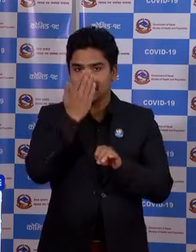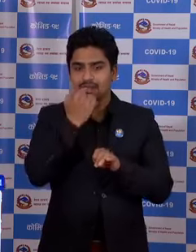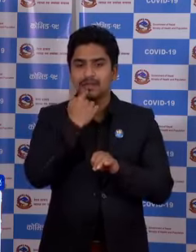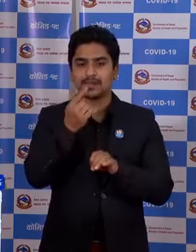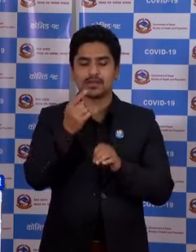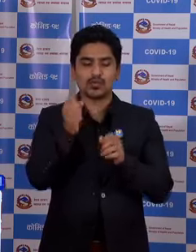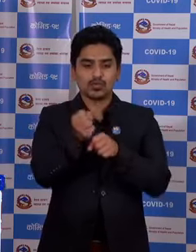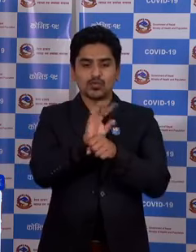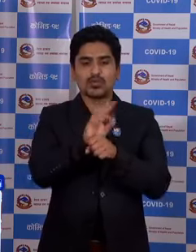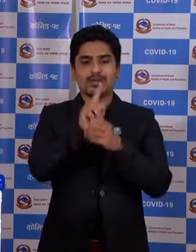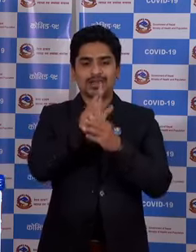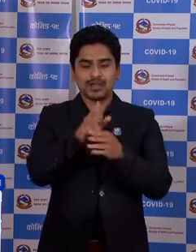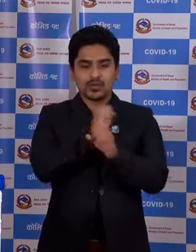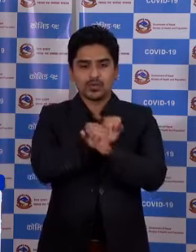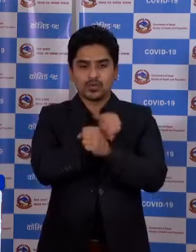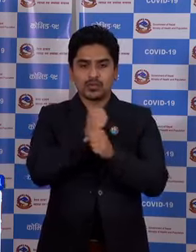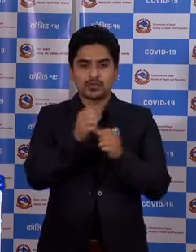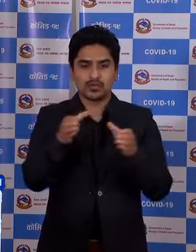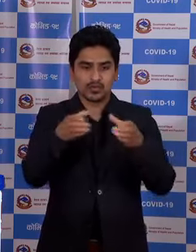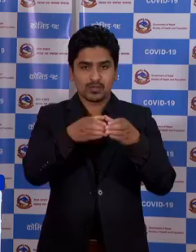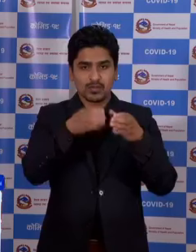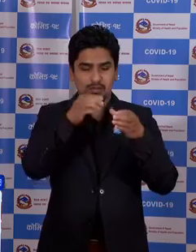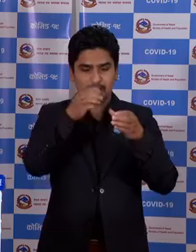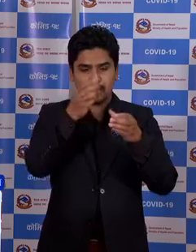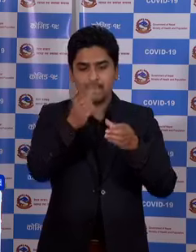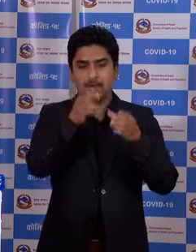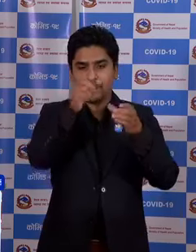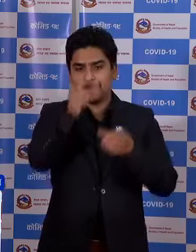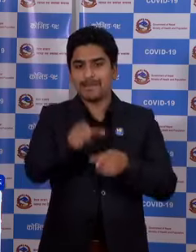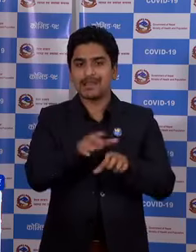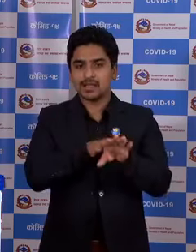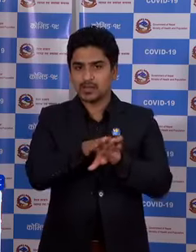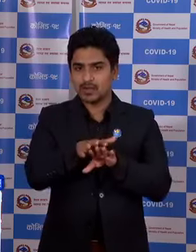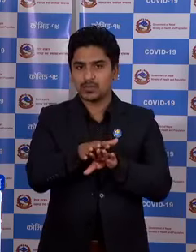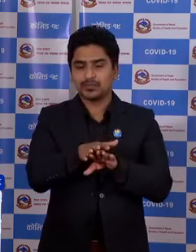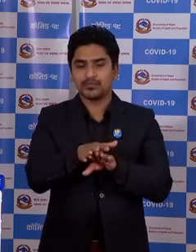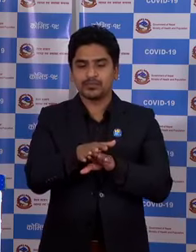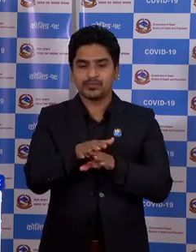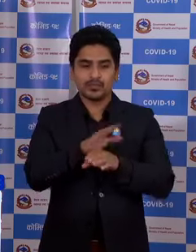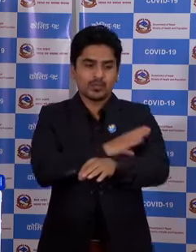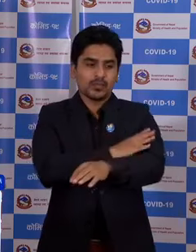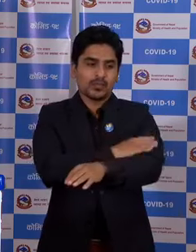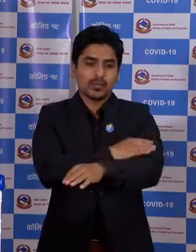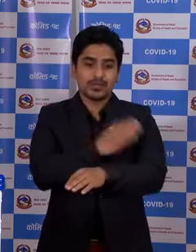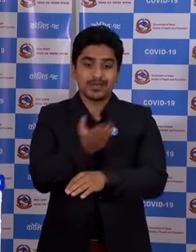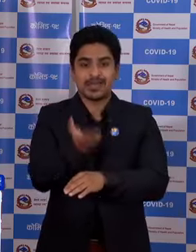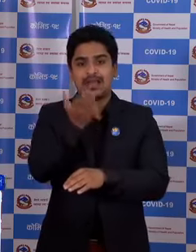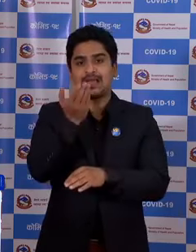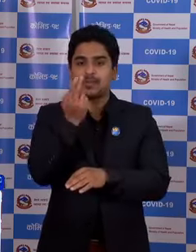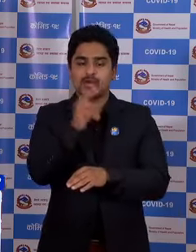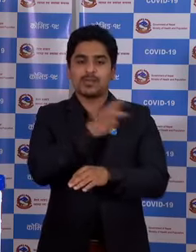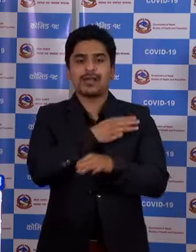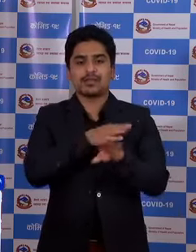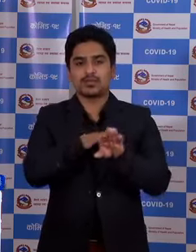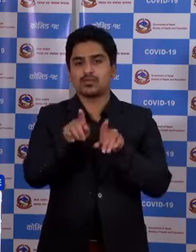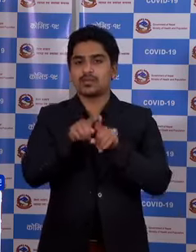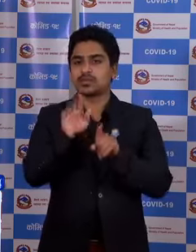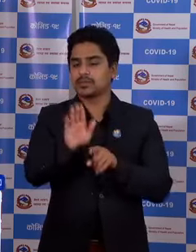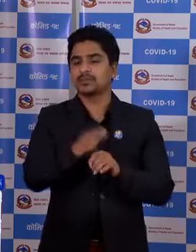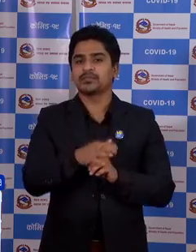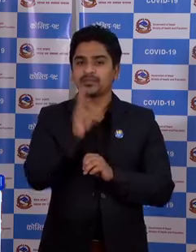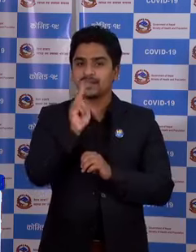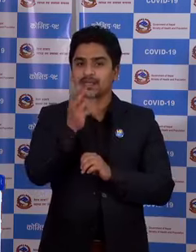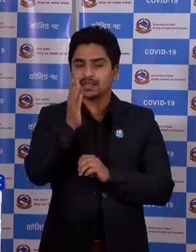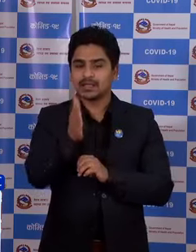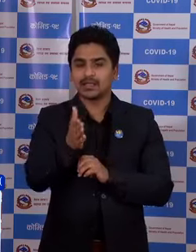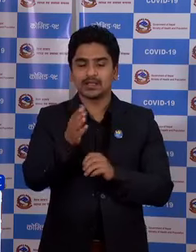भन्दाखेरि COVID-19 को जोखिम समूहमा रहेका व्यक्तिहरू उच्च रक्तचाप भएका व्यक्तिहरू पनि हुनुहुन्छ,